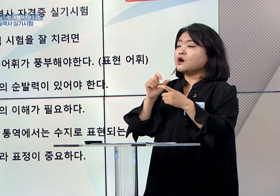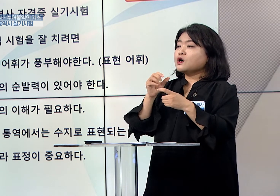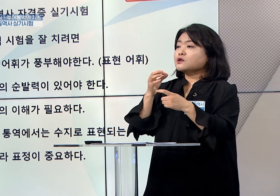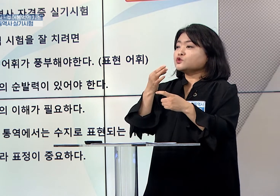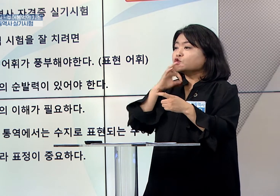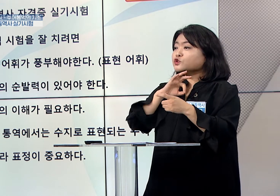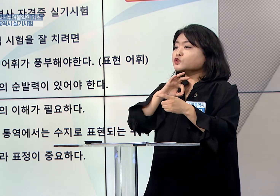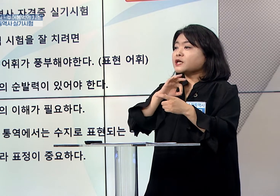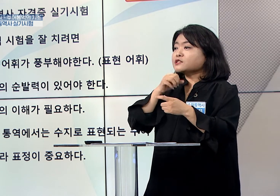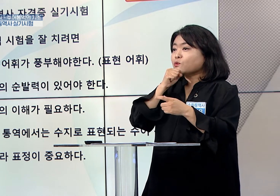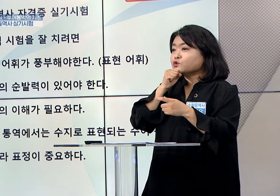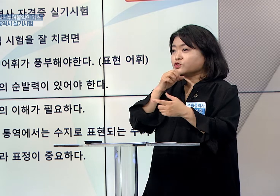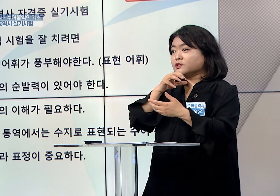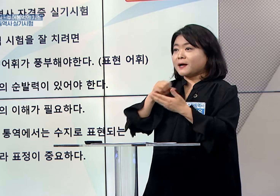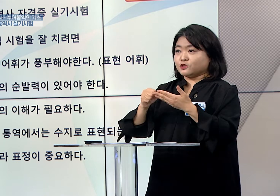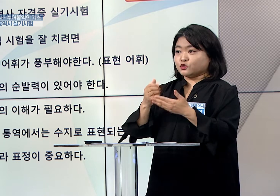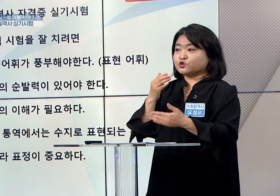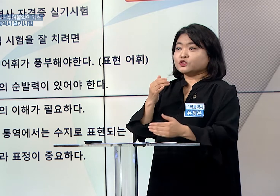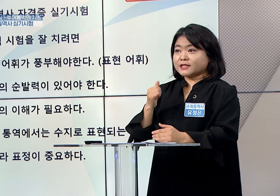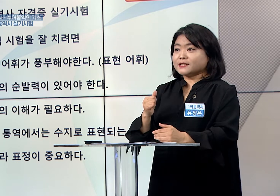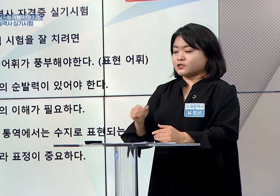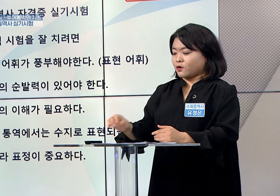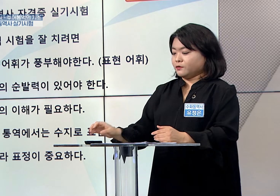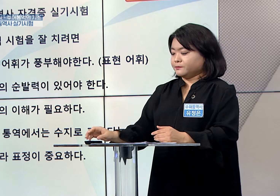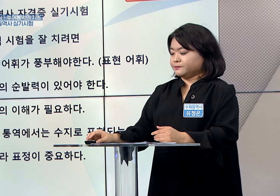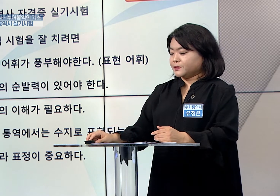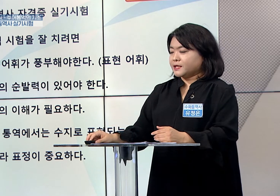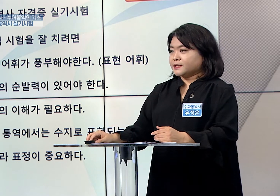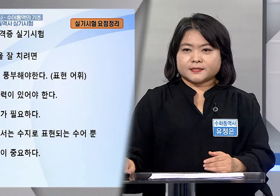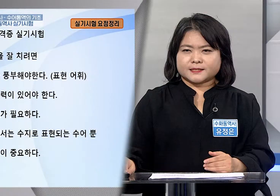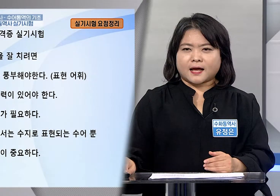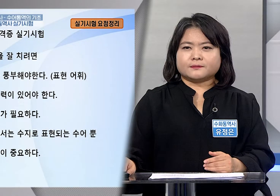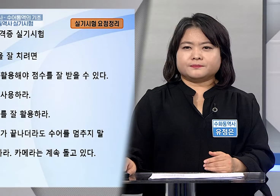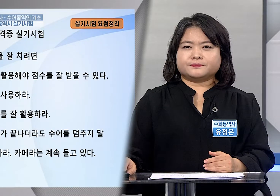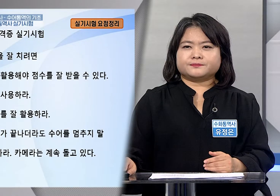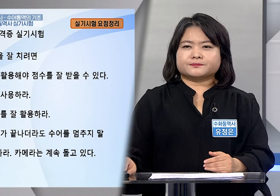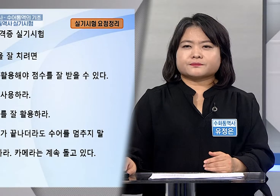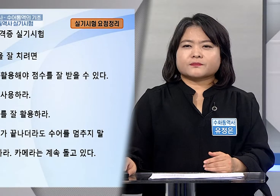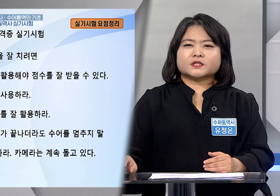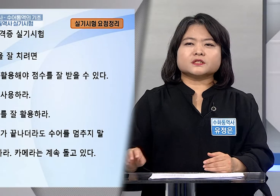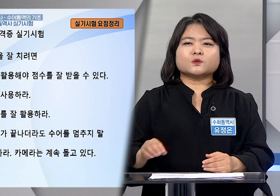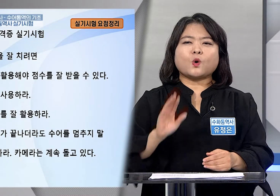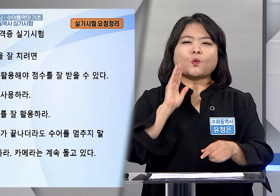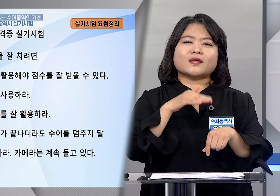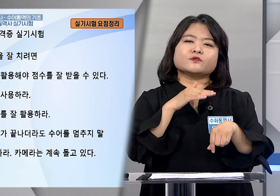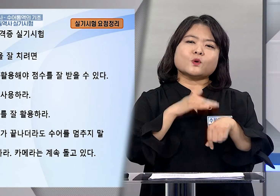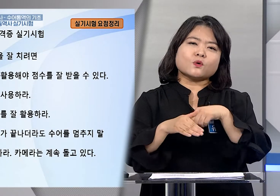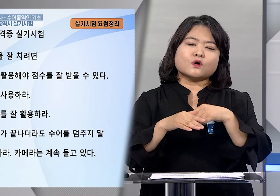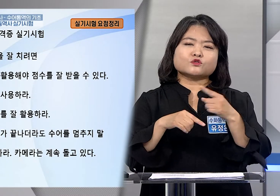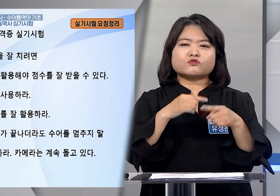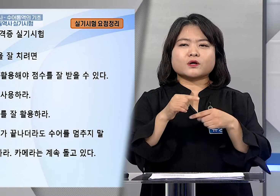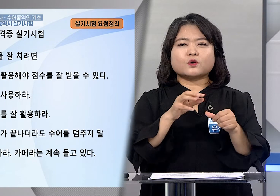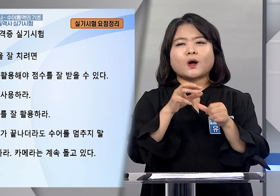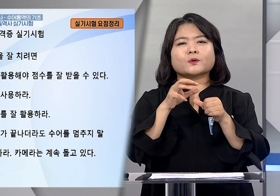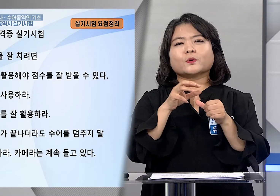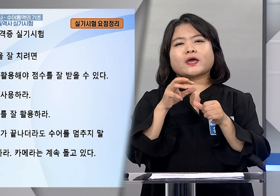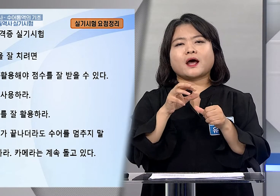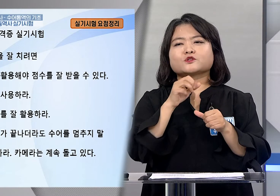더 유리한 점수를 받을 수 있겠지요. 자, 그리고 관용어 수어를 활용해야